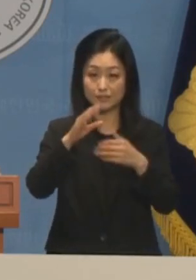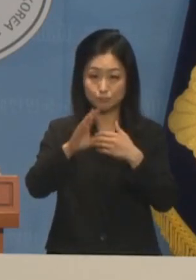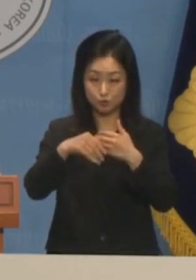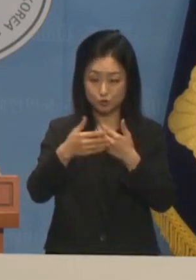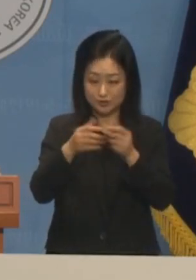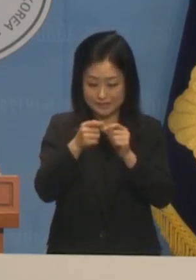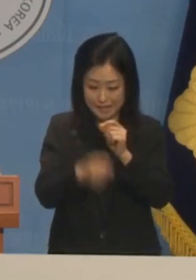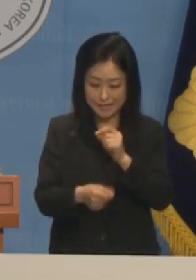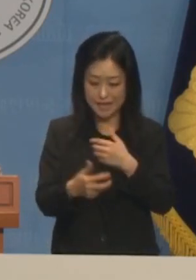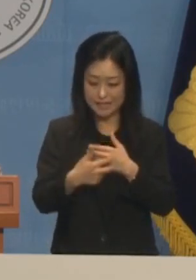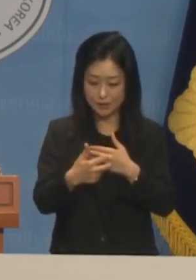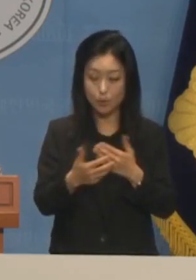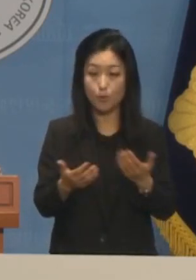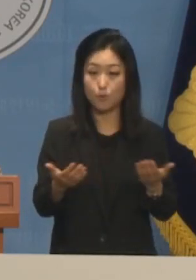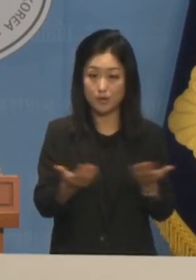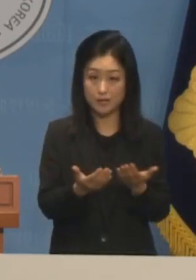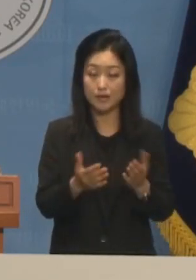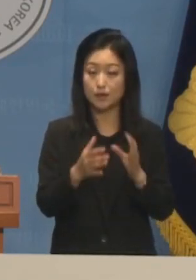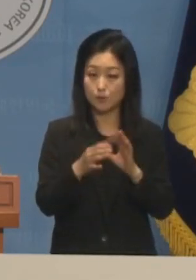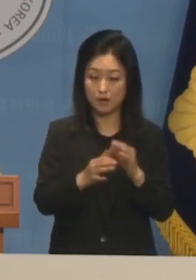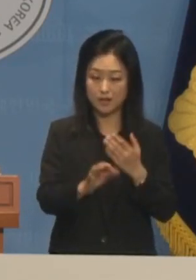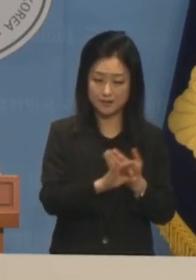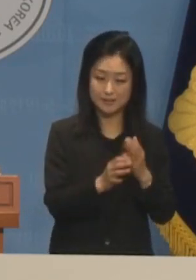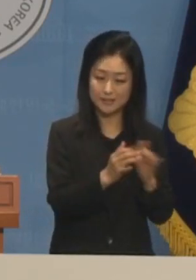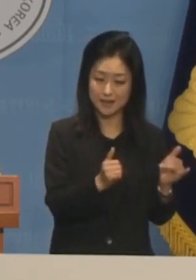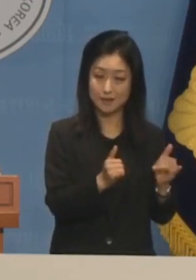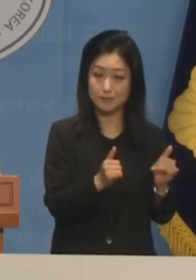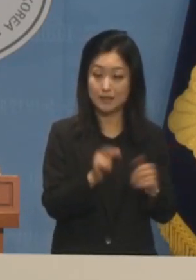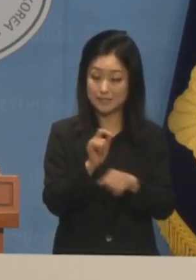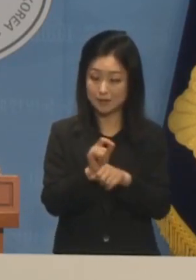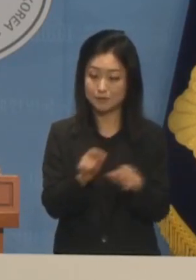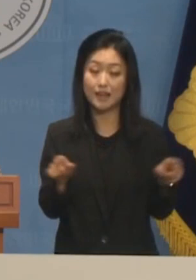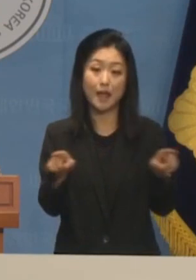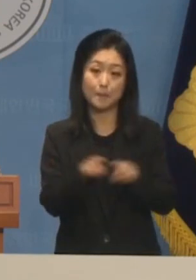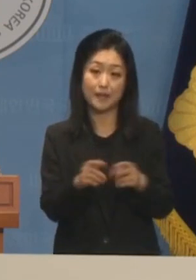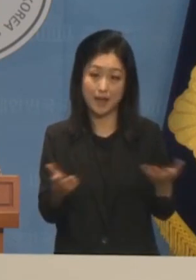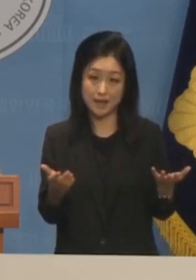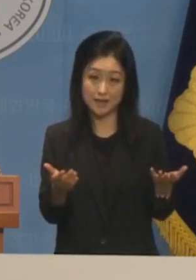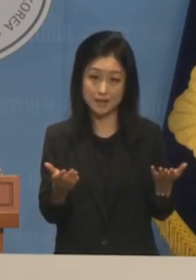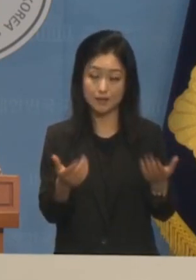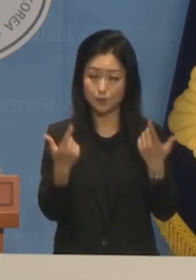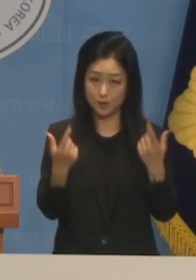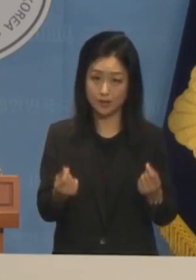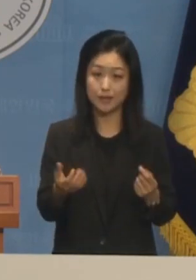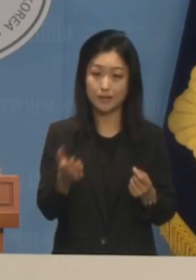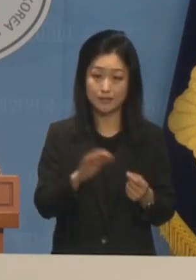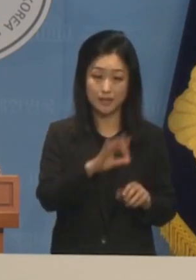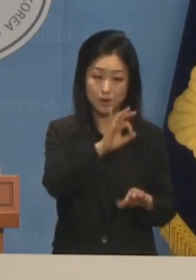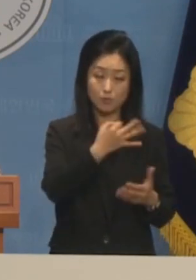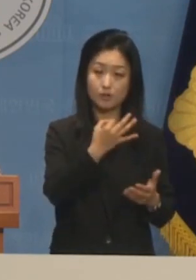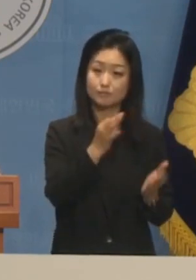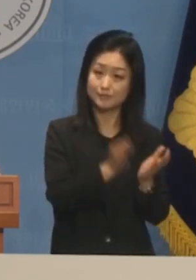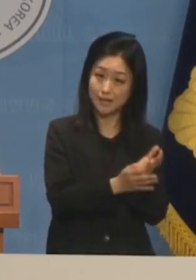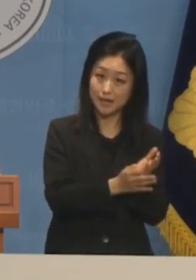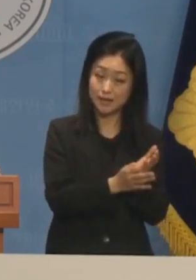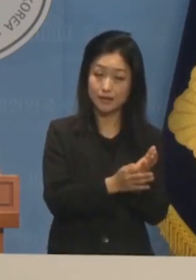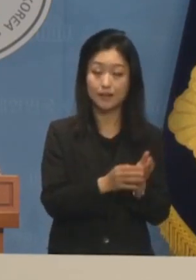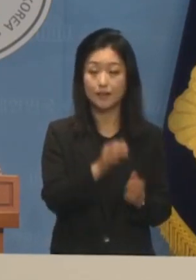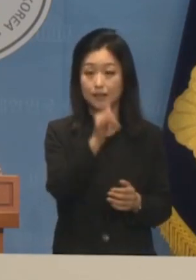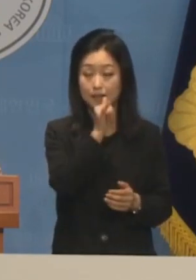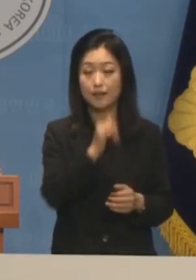공무직지부가 있습니다. 보건복지부 공무원과 같은 사무실에서 동일한 업무를 하면서도 처우와 신분상의 차별이